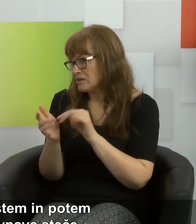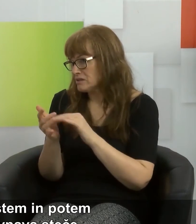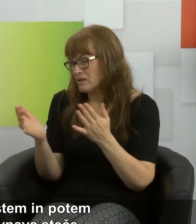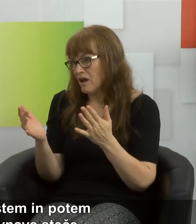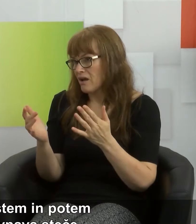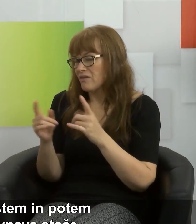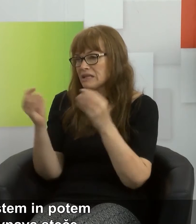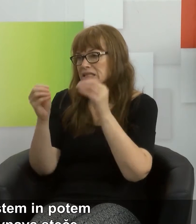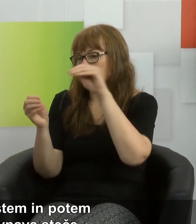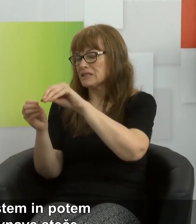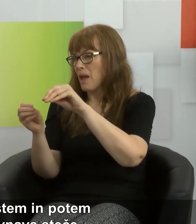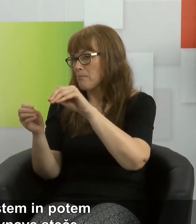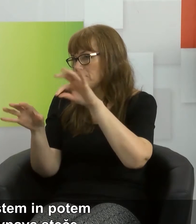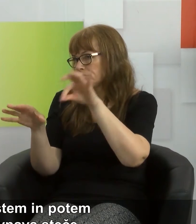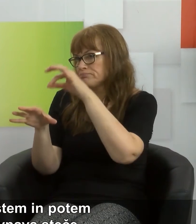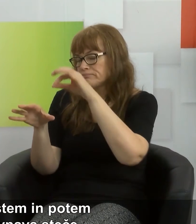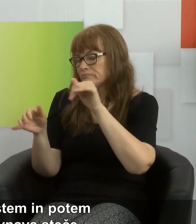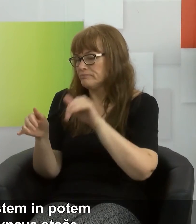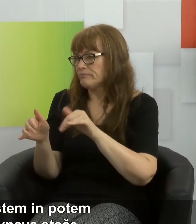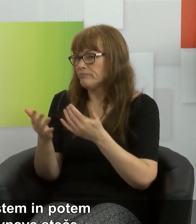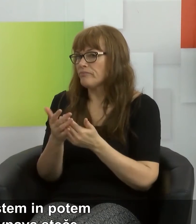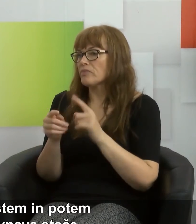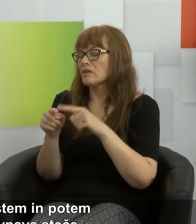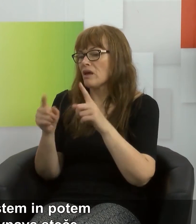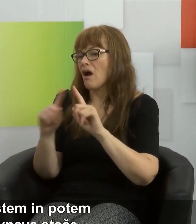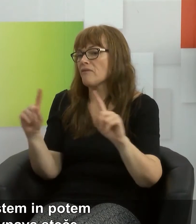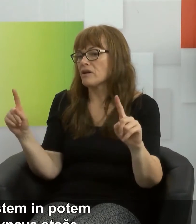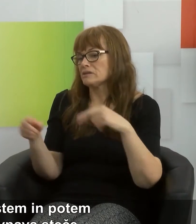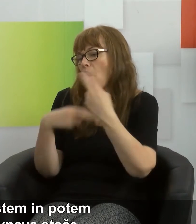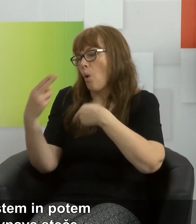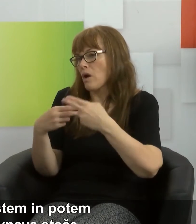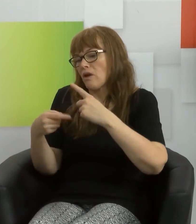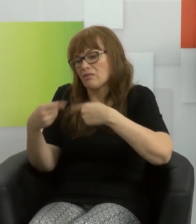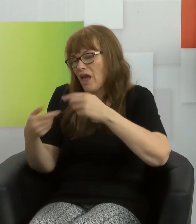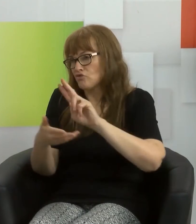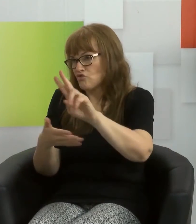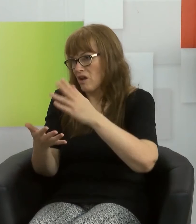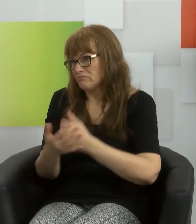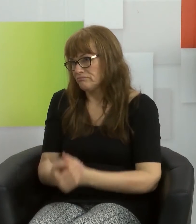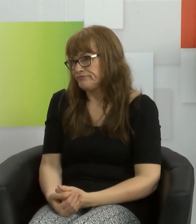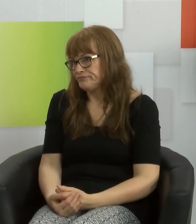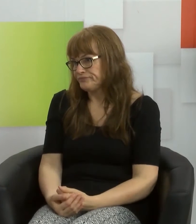ki se jo da v sistem in tovrstna potem obravnava steče.